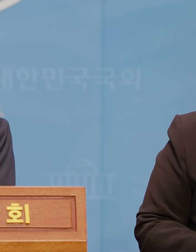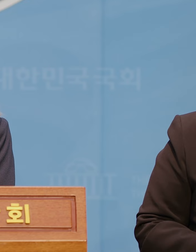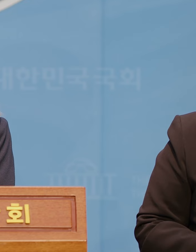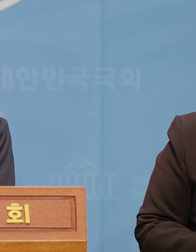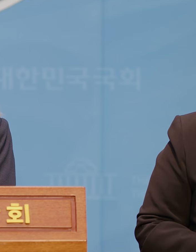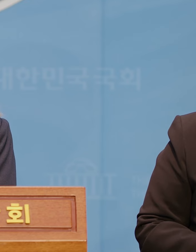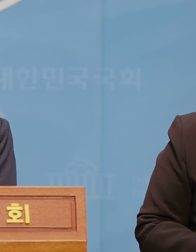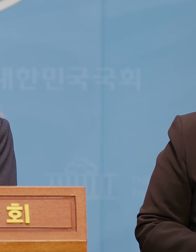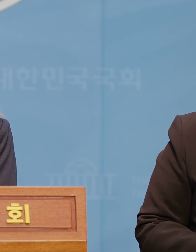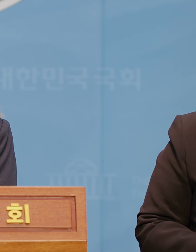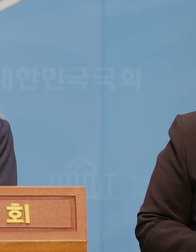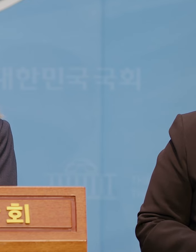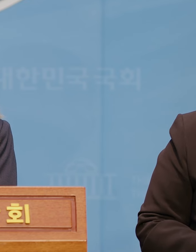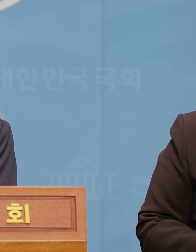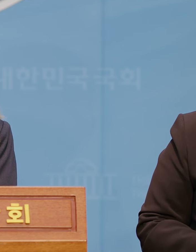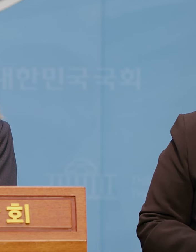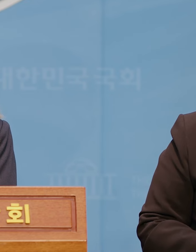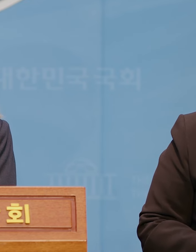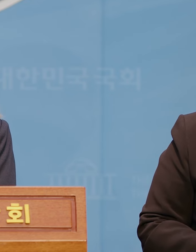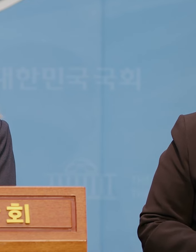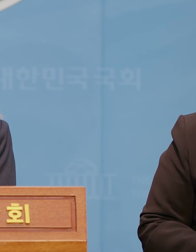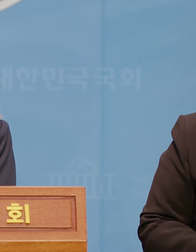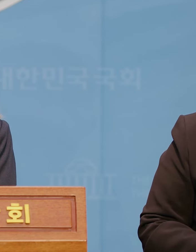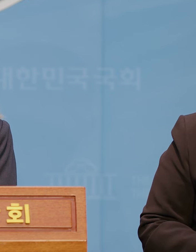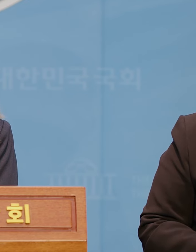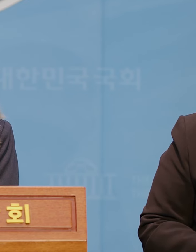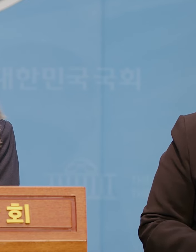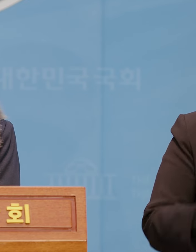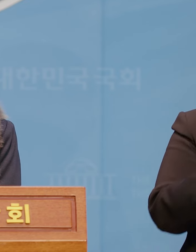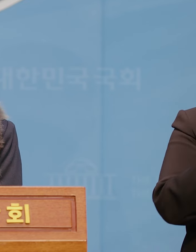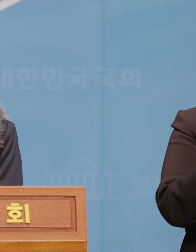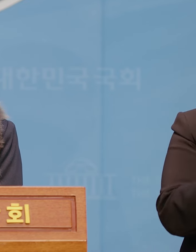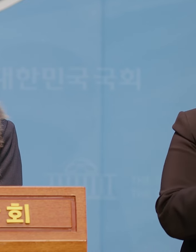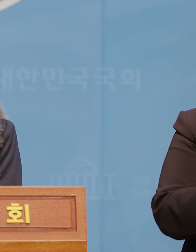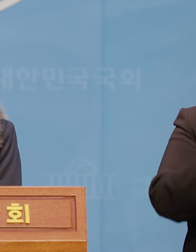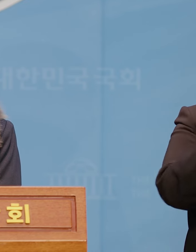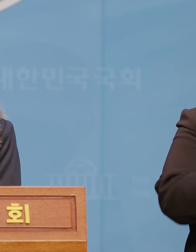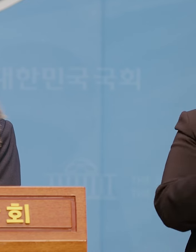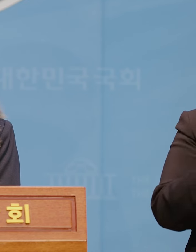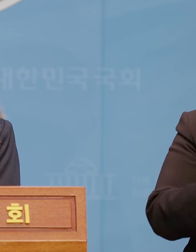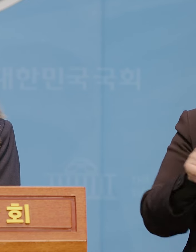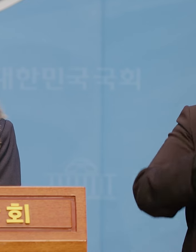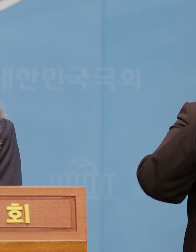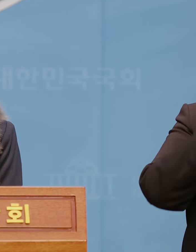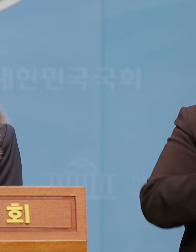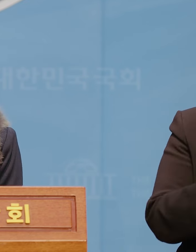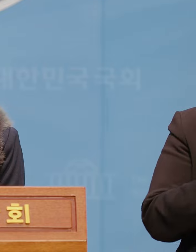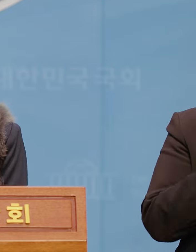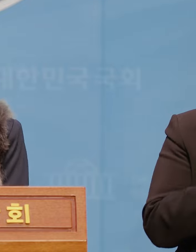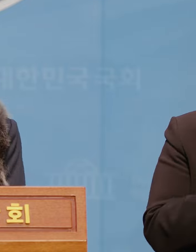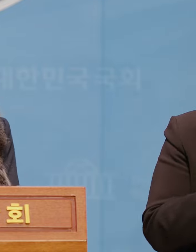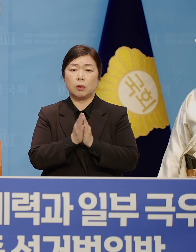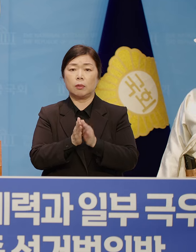튼 그 꼭 4월 10 날에 투표 꼭 해